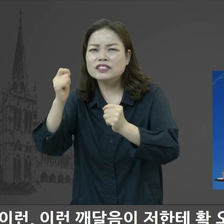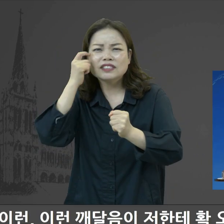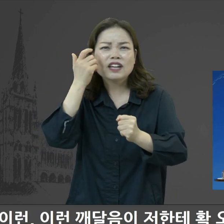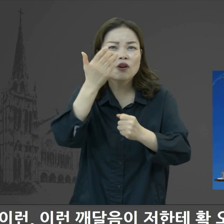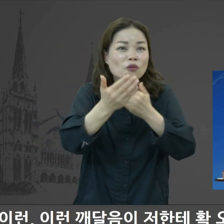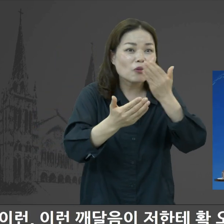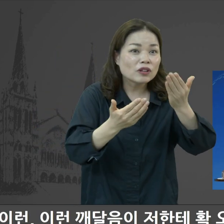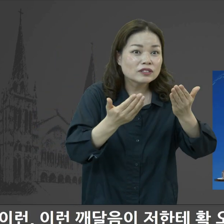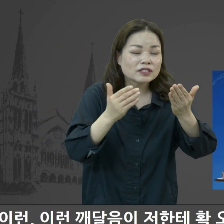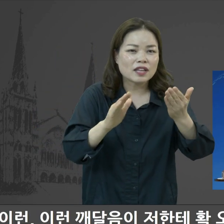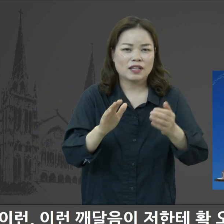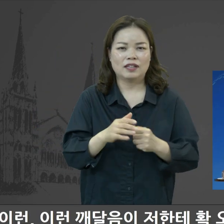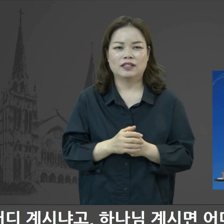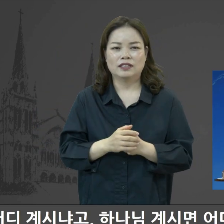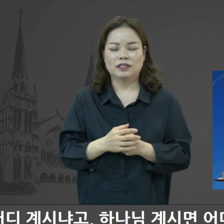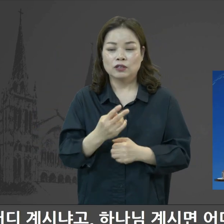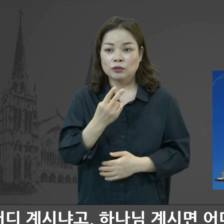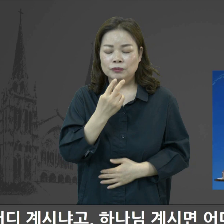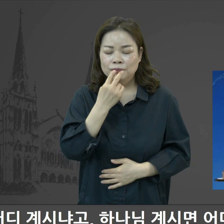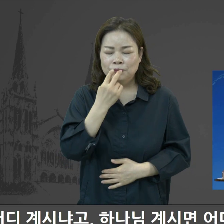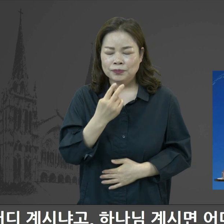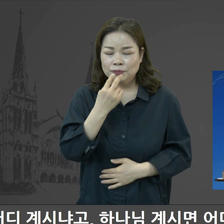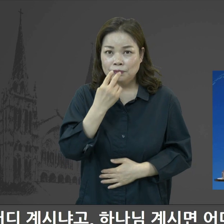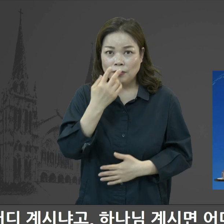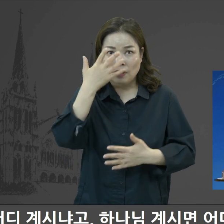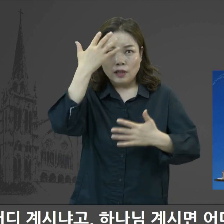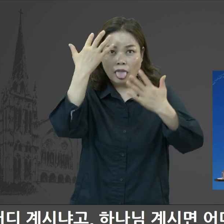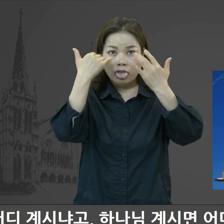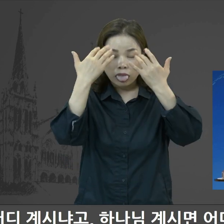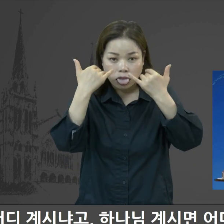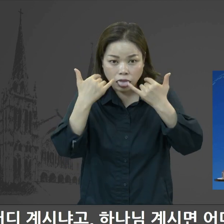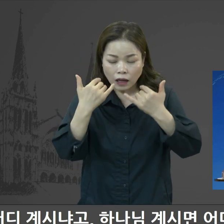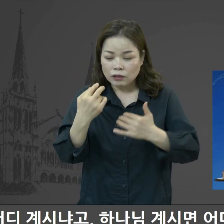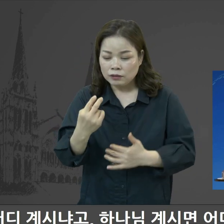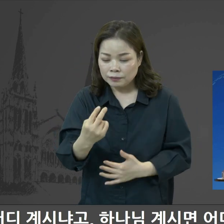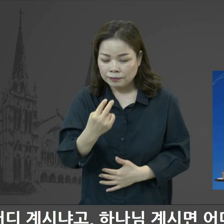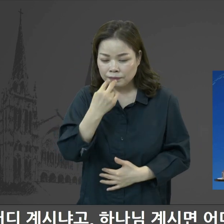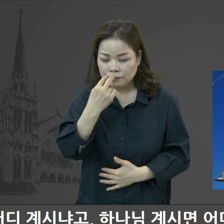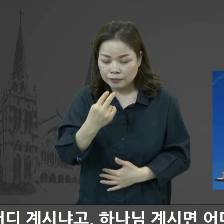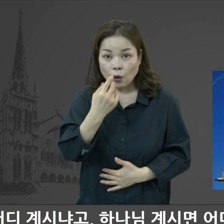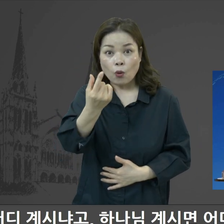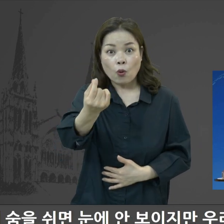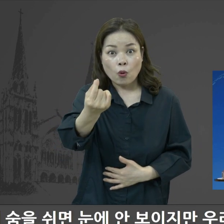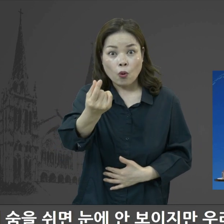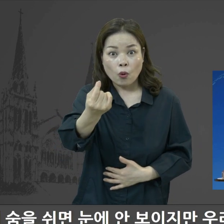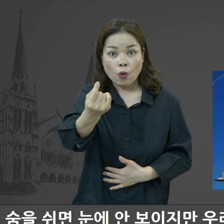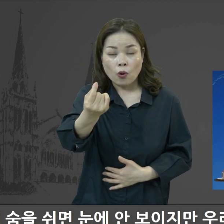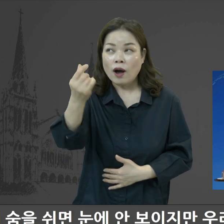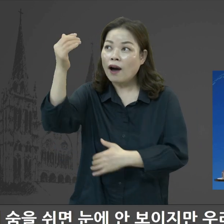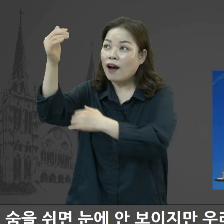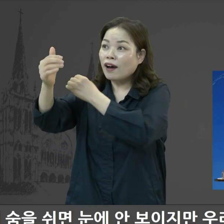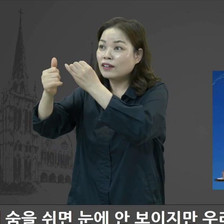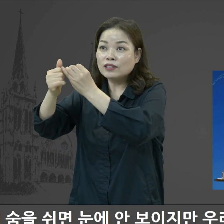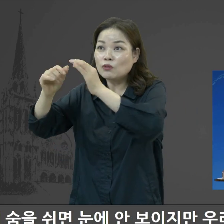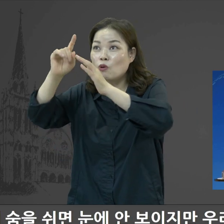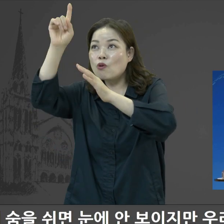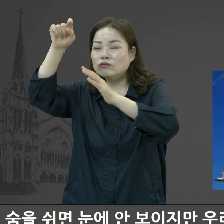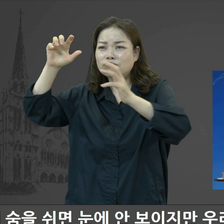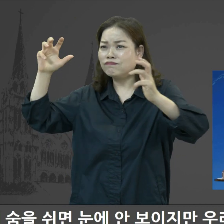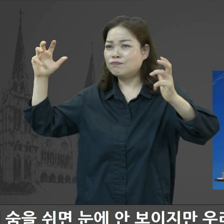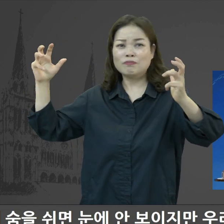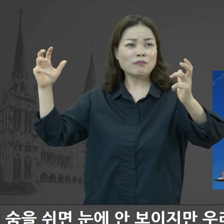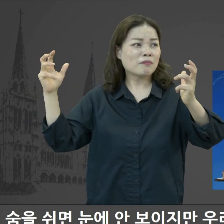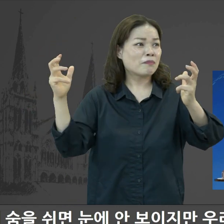막 그랬는데, 마치 이렇게 숨을 쉬면 눈에 안 보이지만 우리가 공기를 이렇게 들어 마시게 되는 것처럼 하나님이 온 우주에 꽉